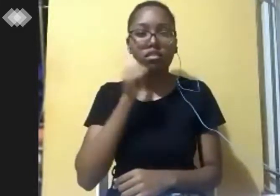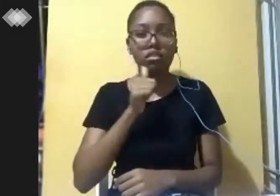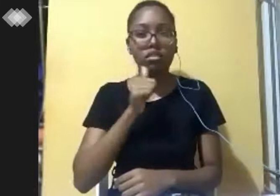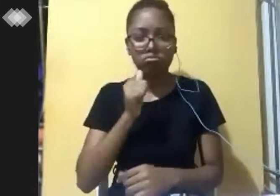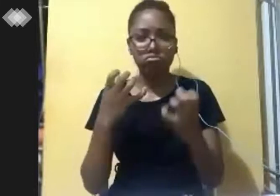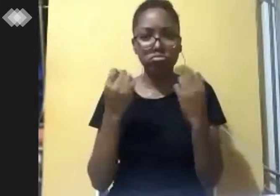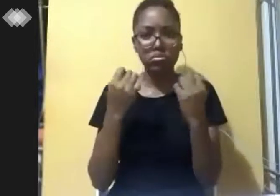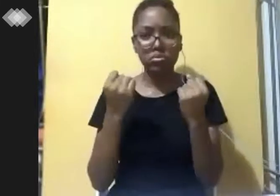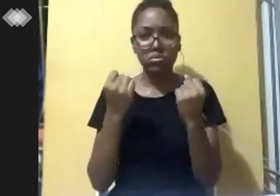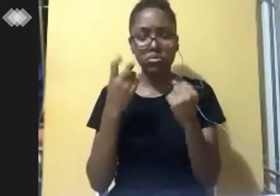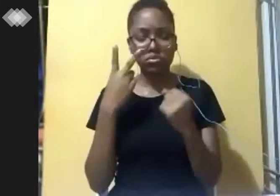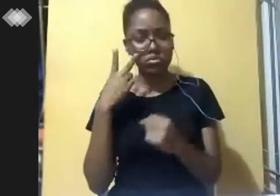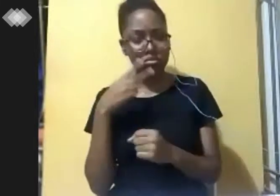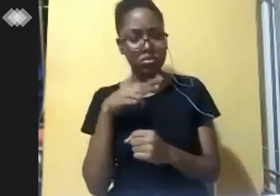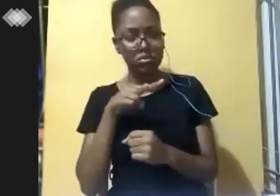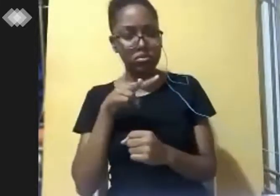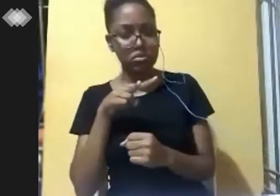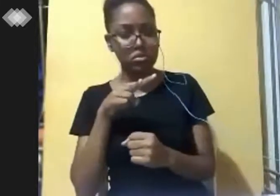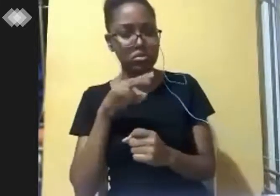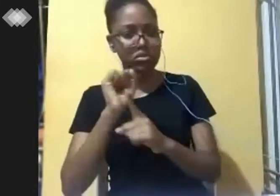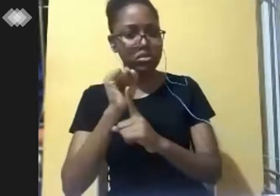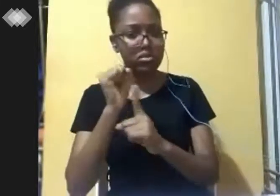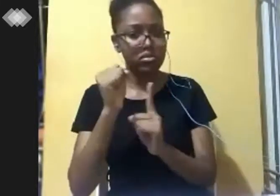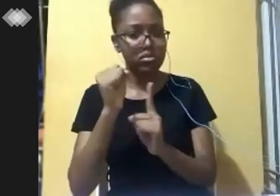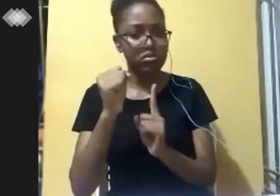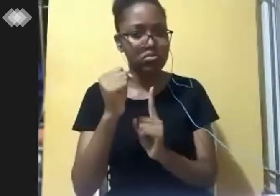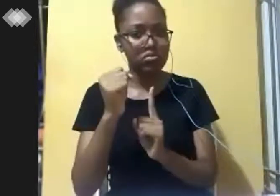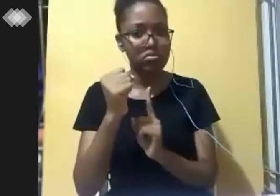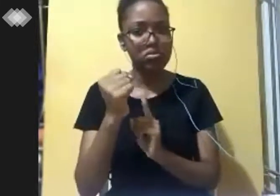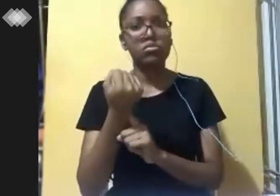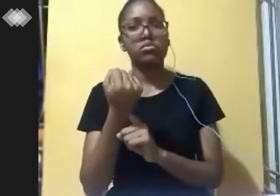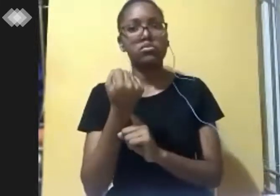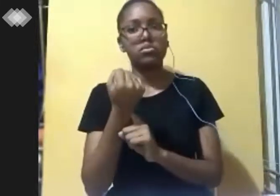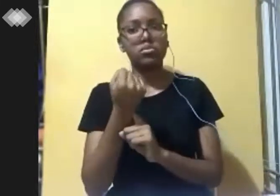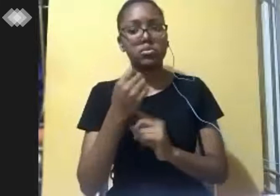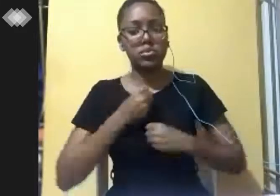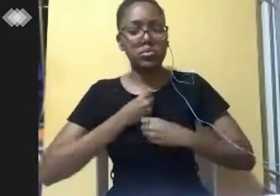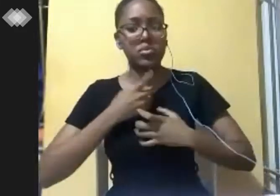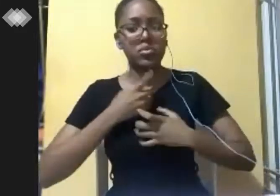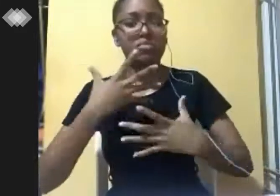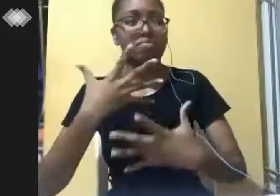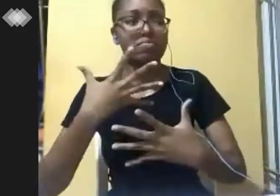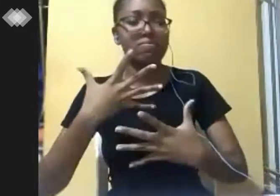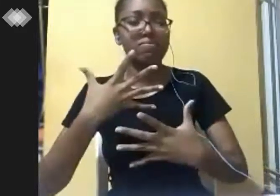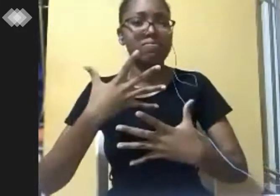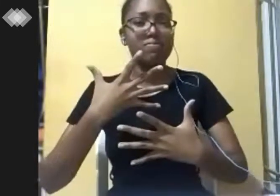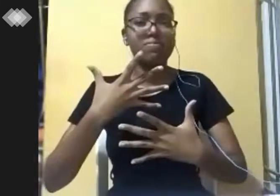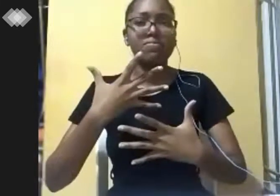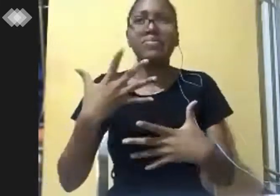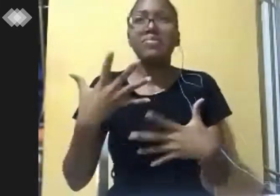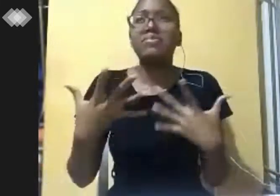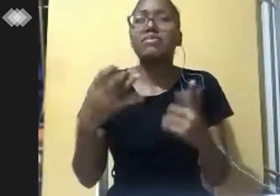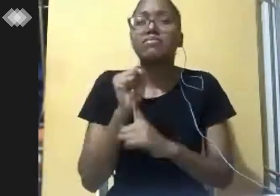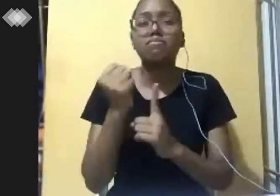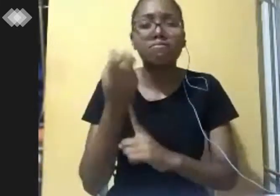Pude ver que la situación que usted quería expresar era una situación dolorosa, que estaba pasando